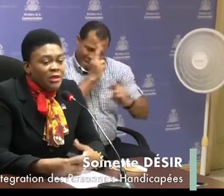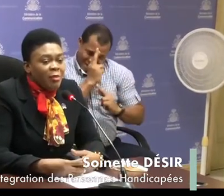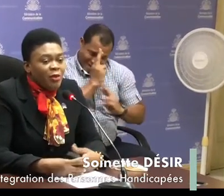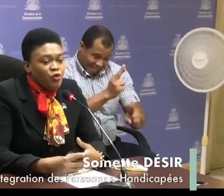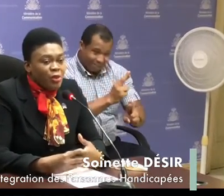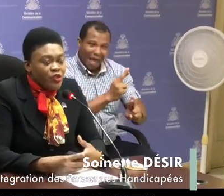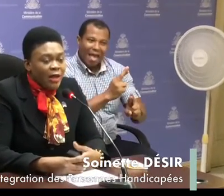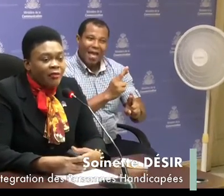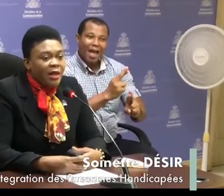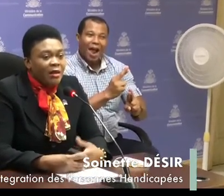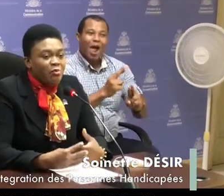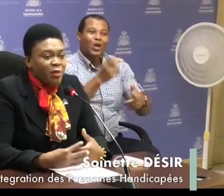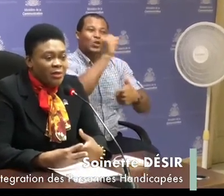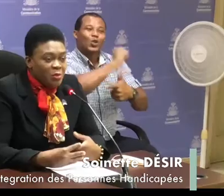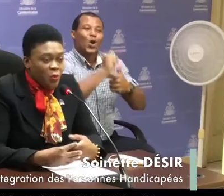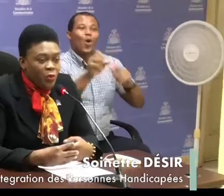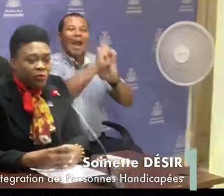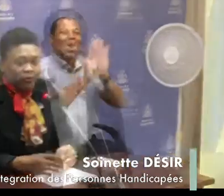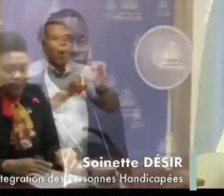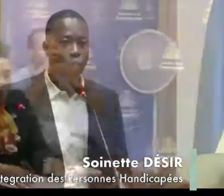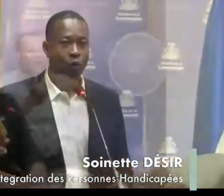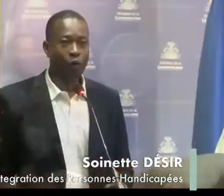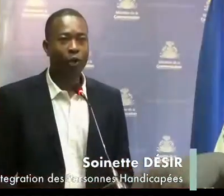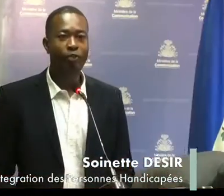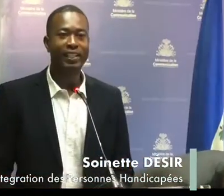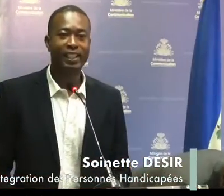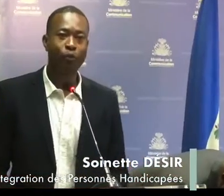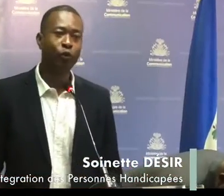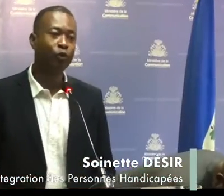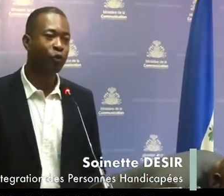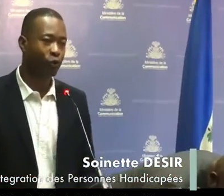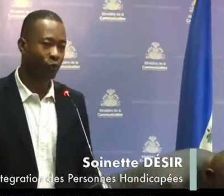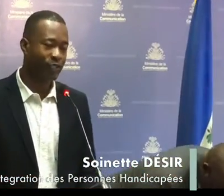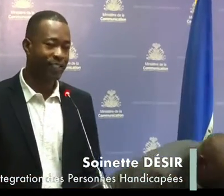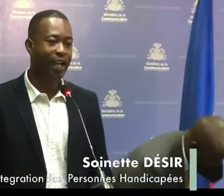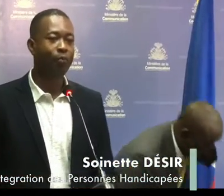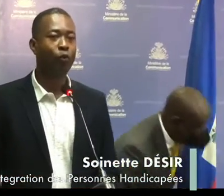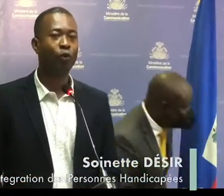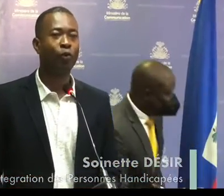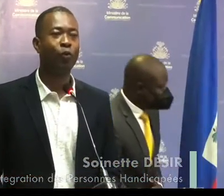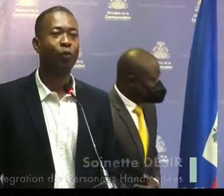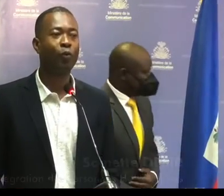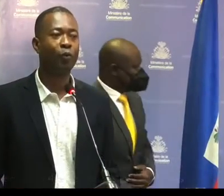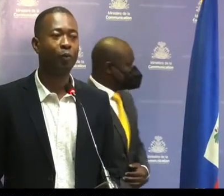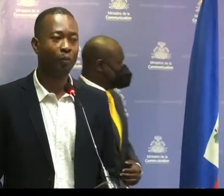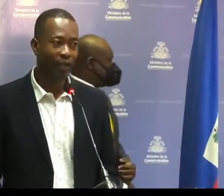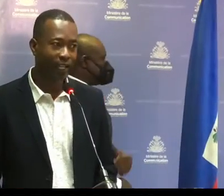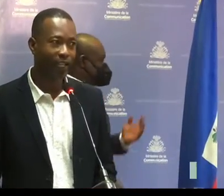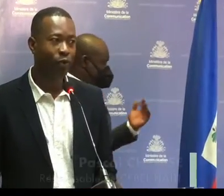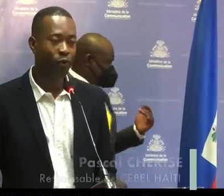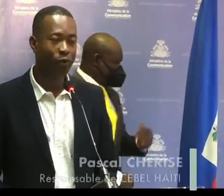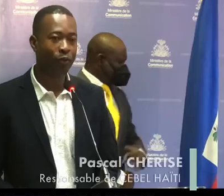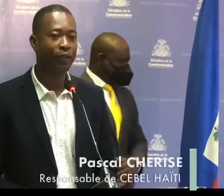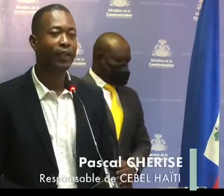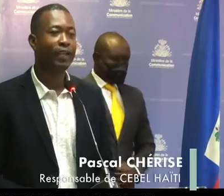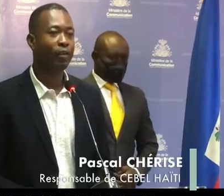qui est handicapé sur le marché de travail. Merci beaucoup. C'est une bonne opportunité pour nous aujourd'hui, hein, pour nous parler